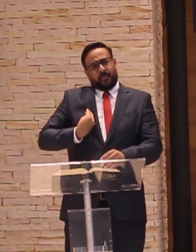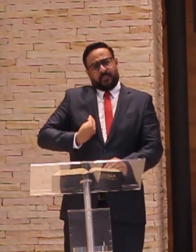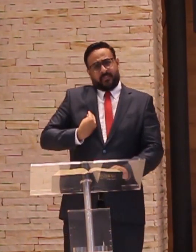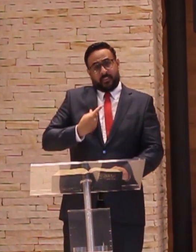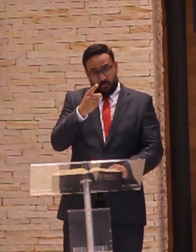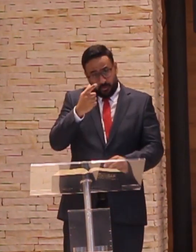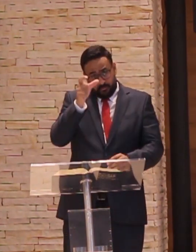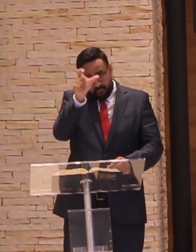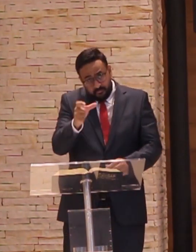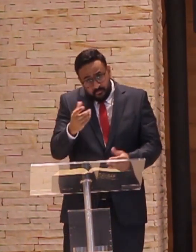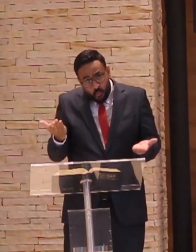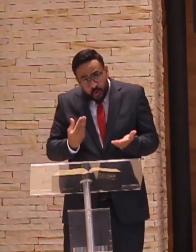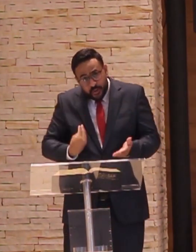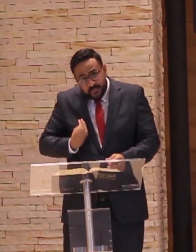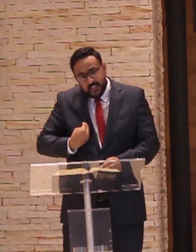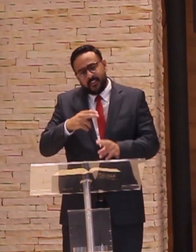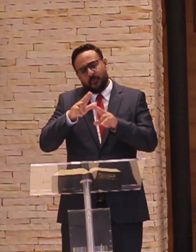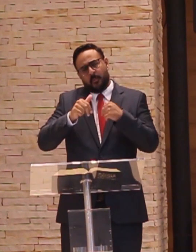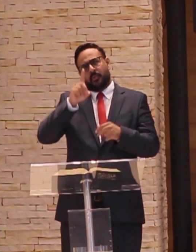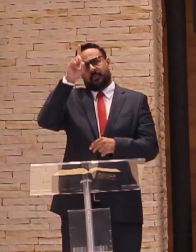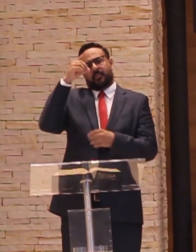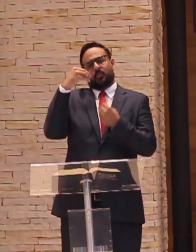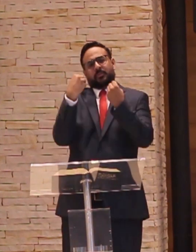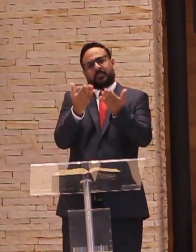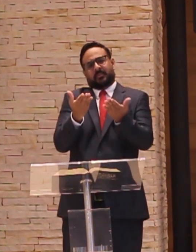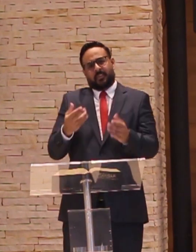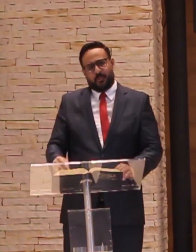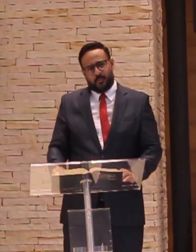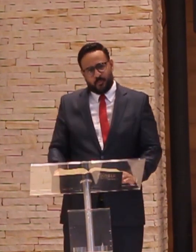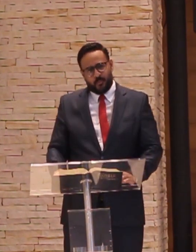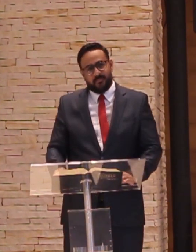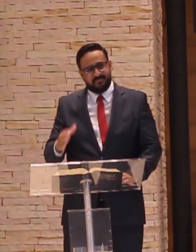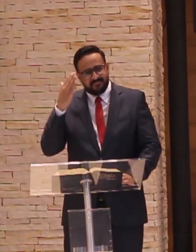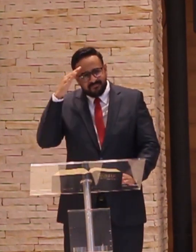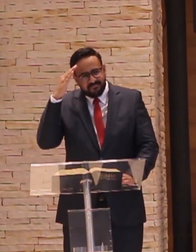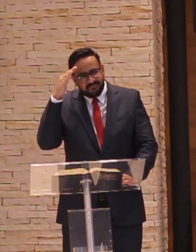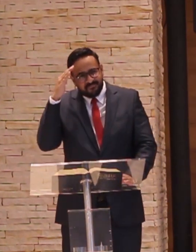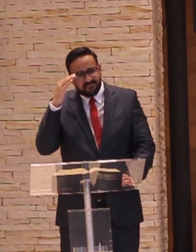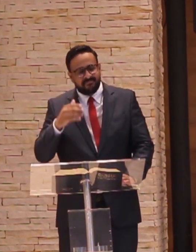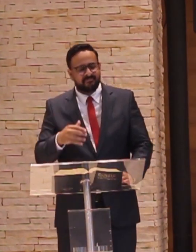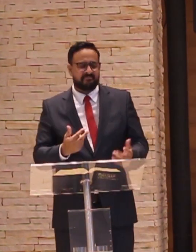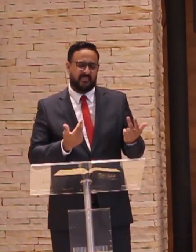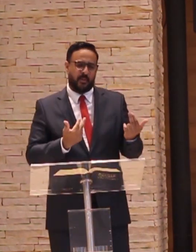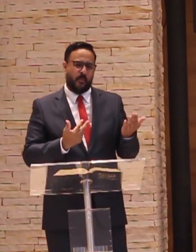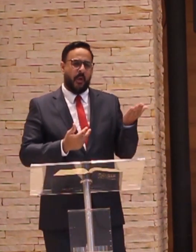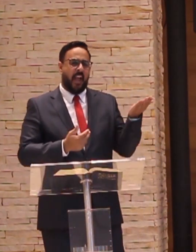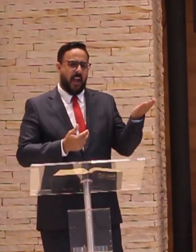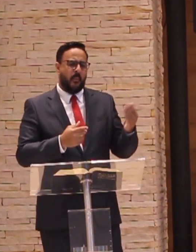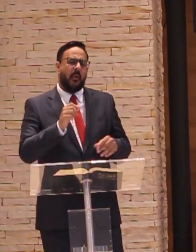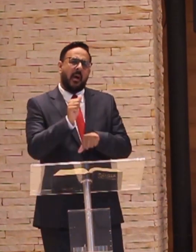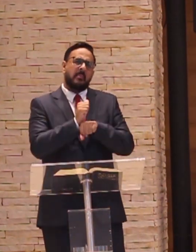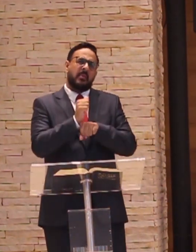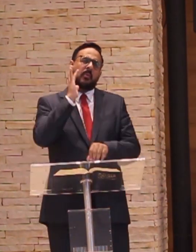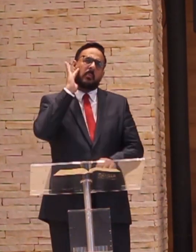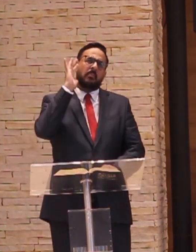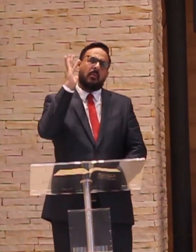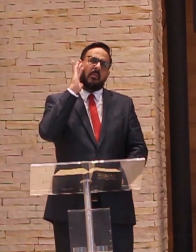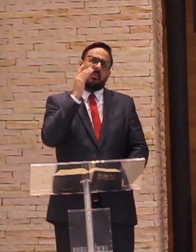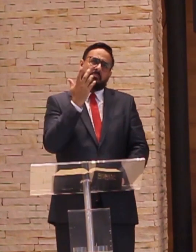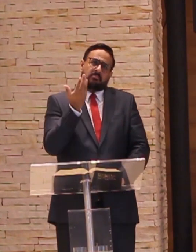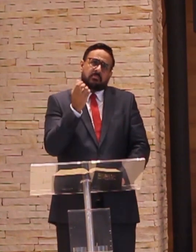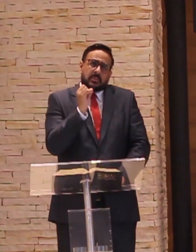a vida do zero como Deus criou. Se hoje eu e você estamos vivos, é porque Deus nos deu essa oportunidade,